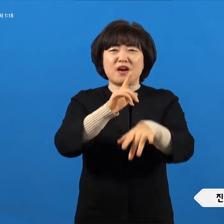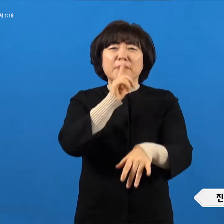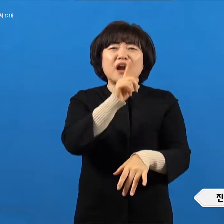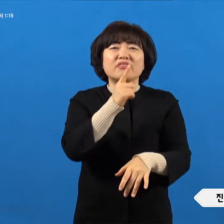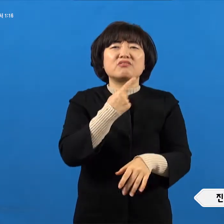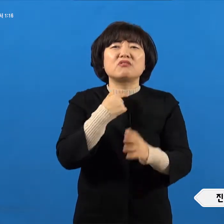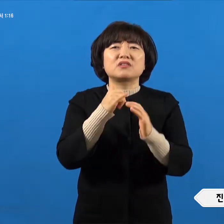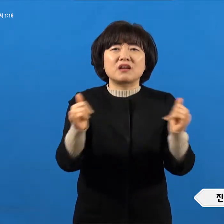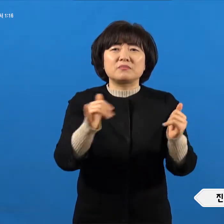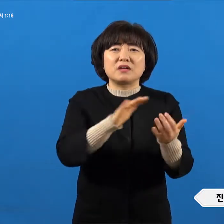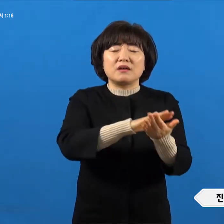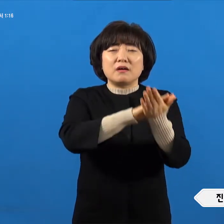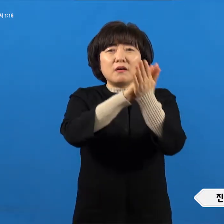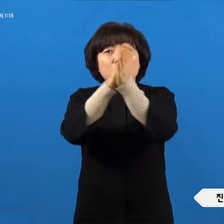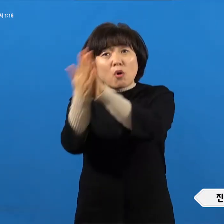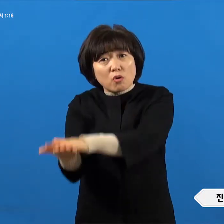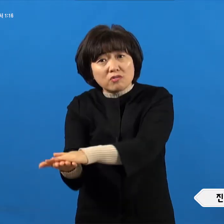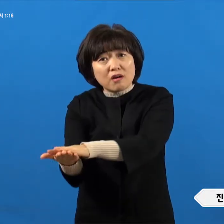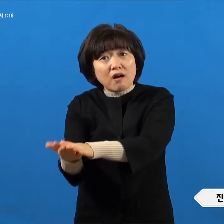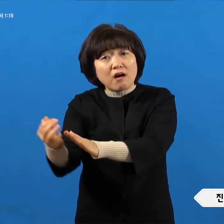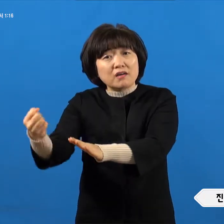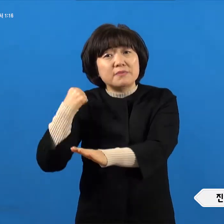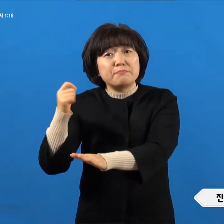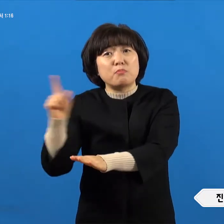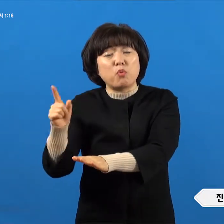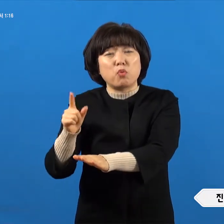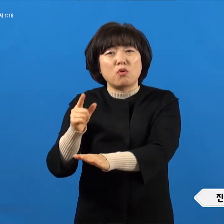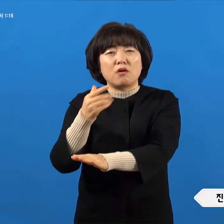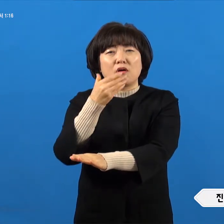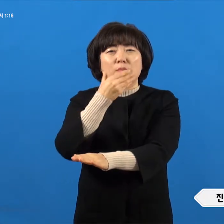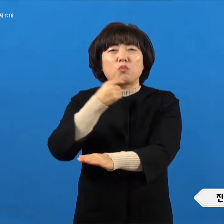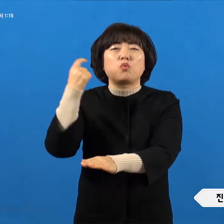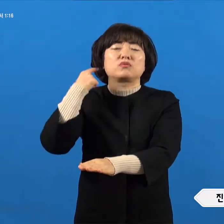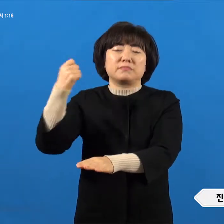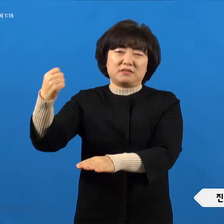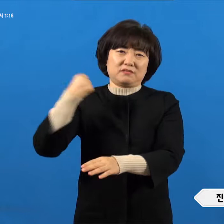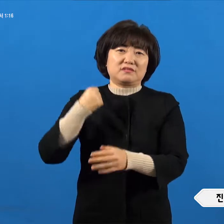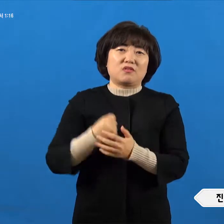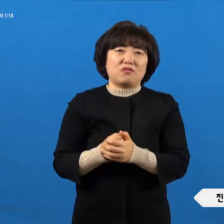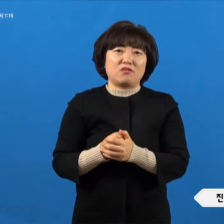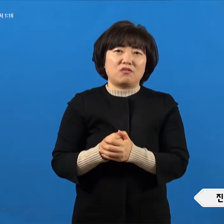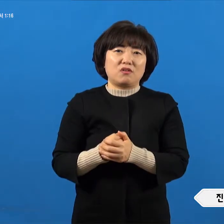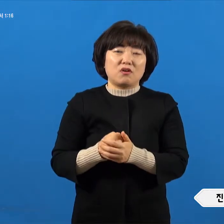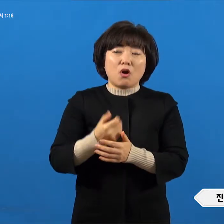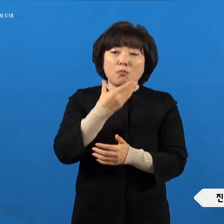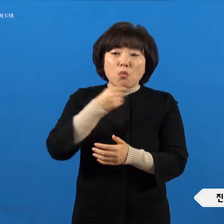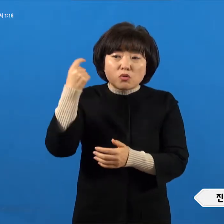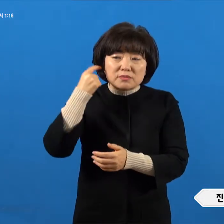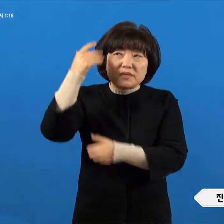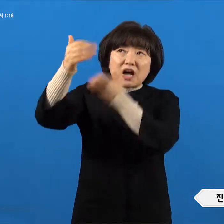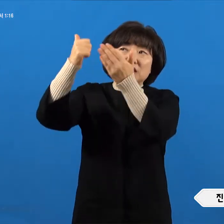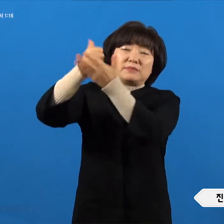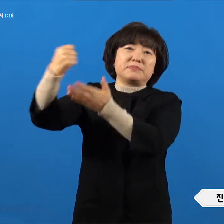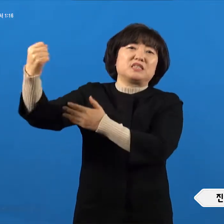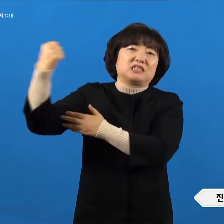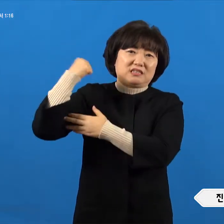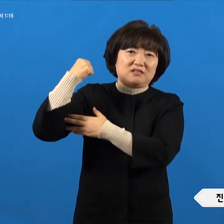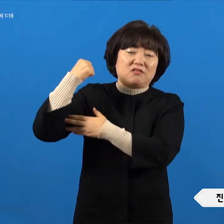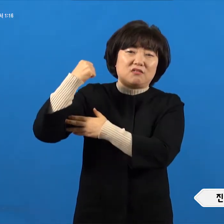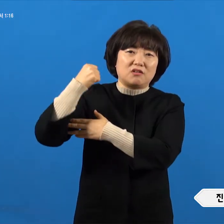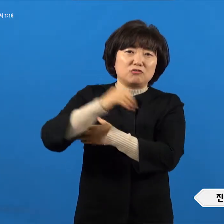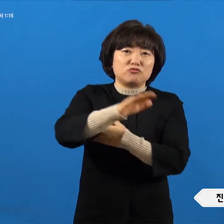이렇게 변화될 수 있는 사실, 복음의 능력입니다. 복음은 하나님의 능력입니다. 우리의